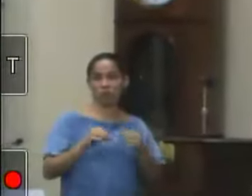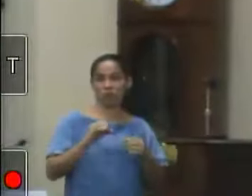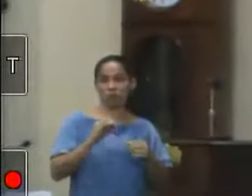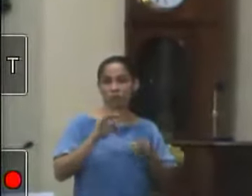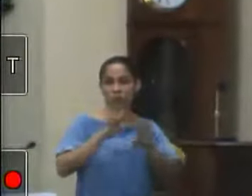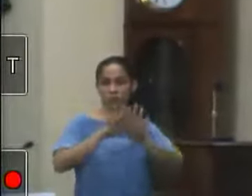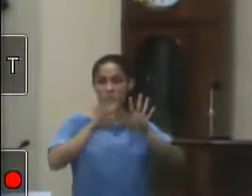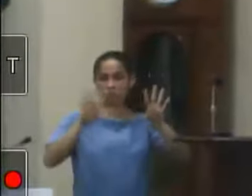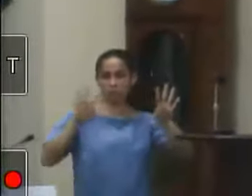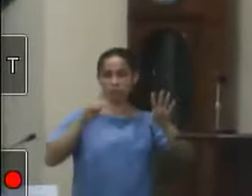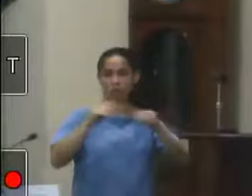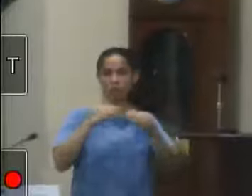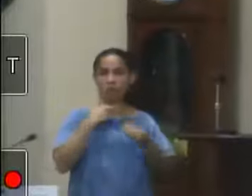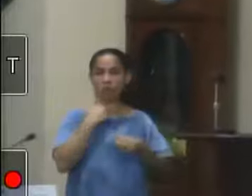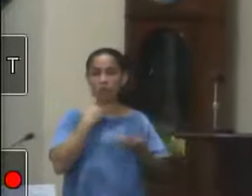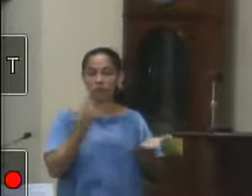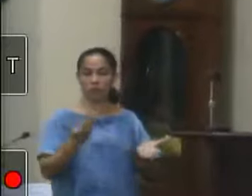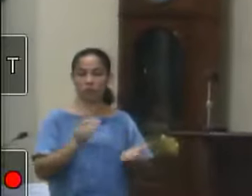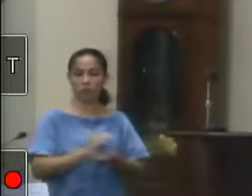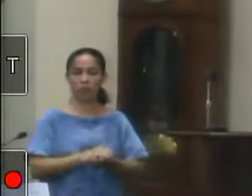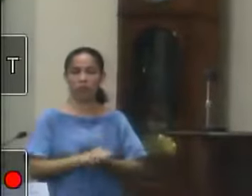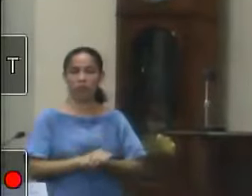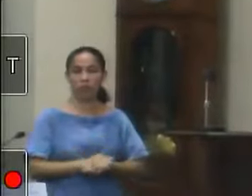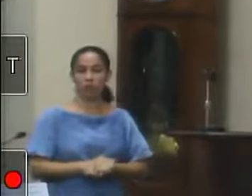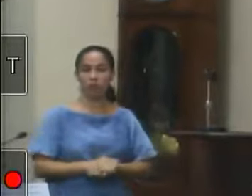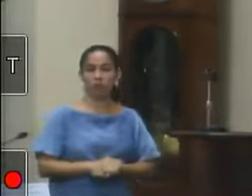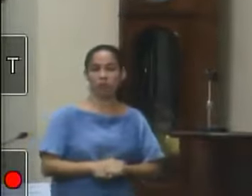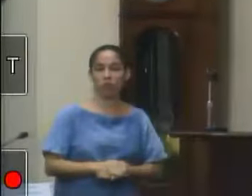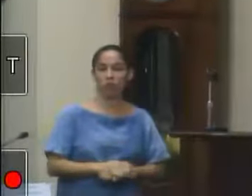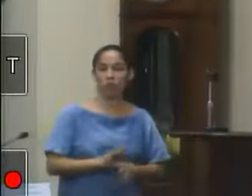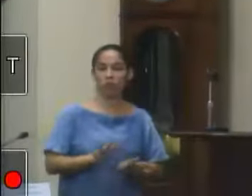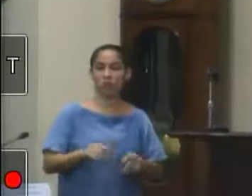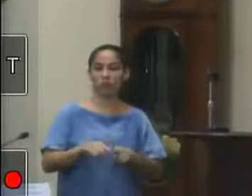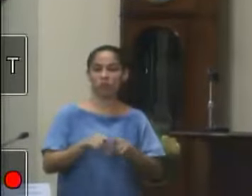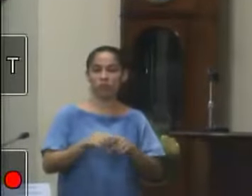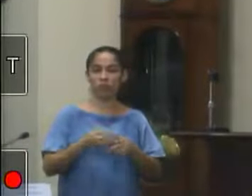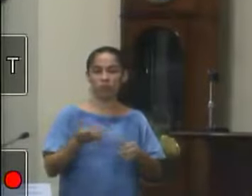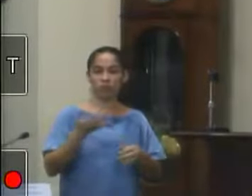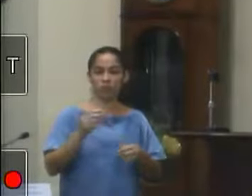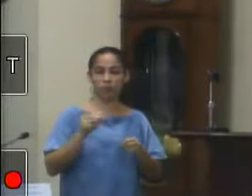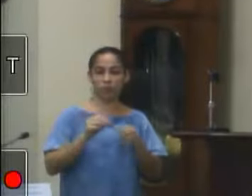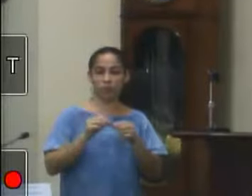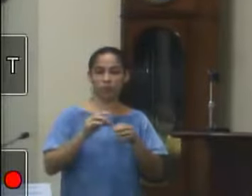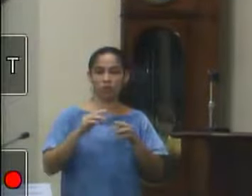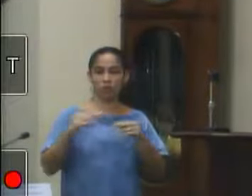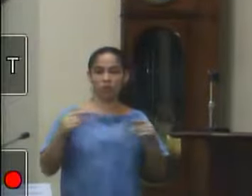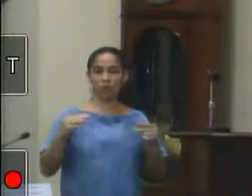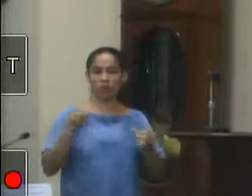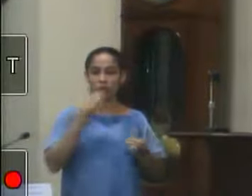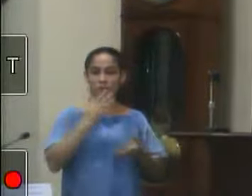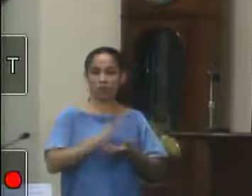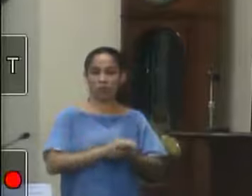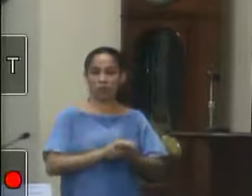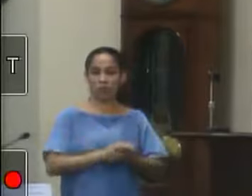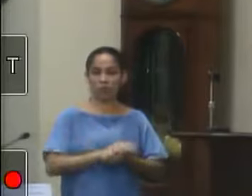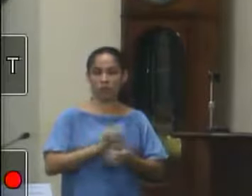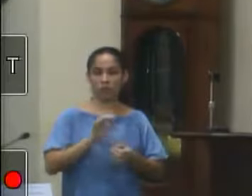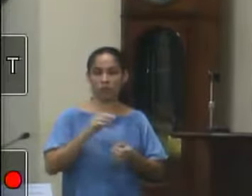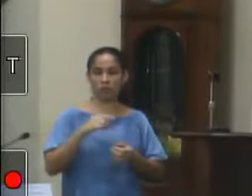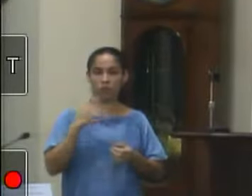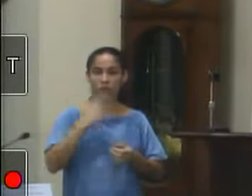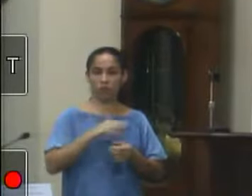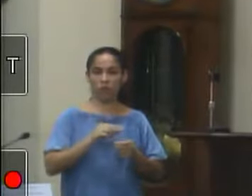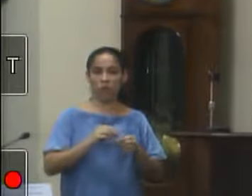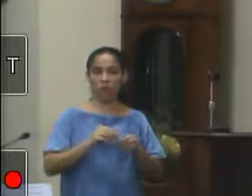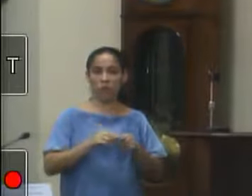não adianta, como você mesmo falou, a cerca até remete a coisa ruim. Mas a gente está ali uma destinação bacana, só vai complementar o que a gente